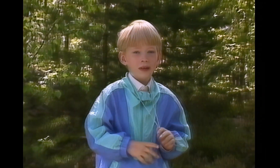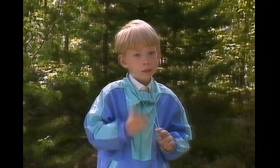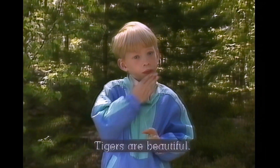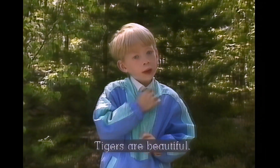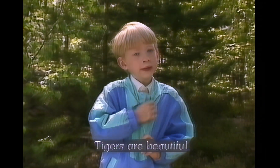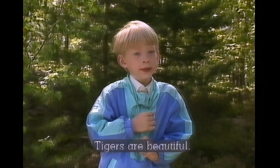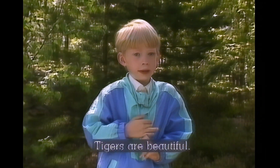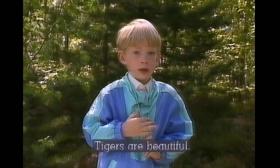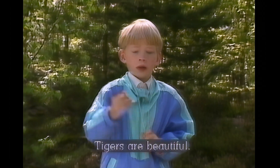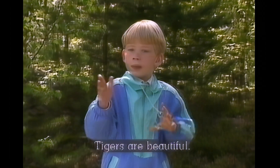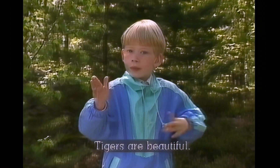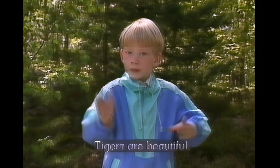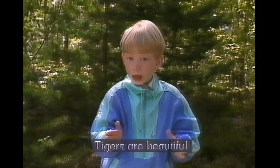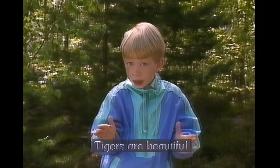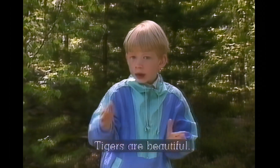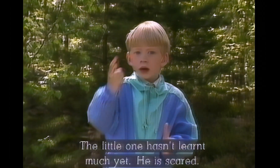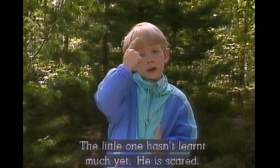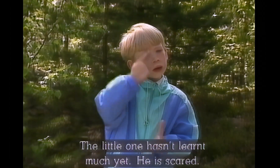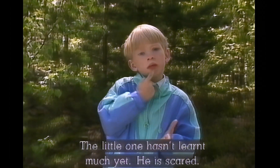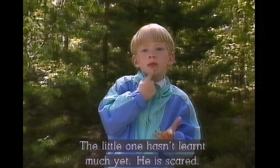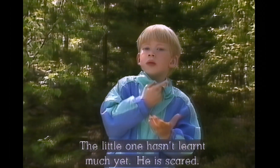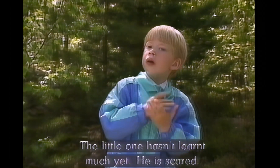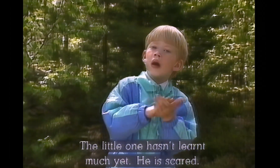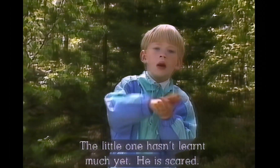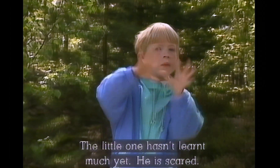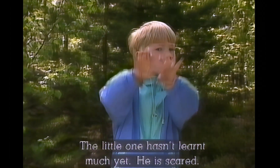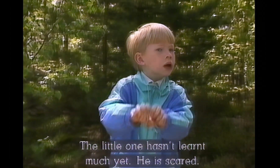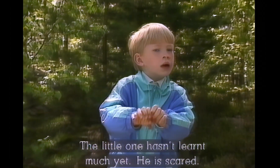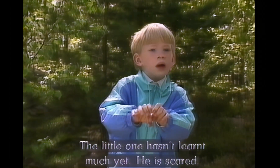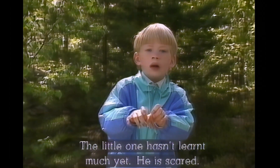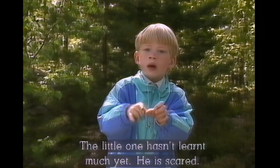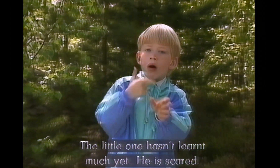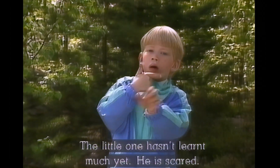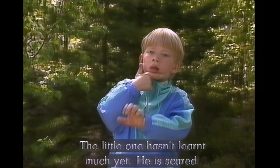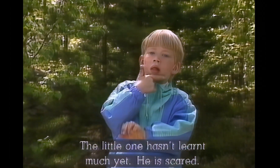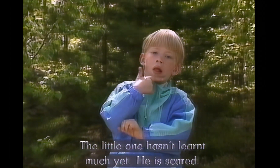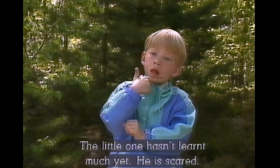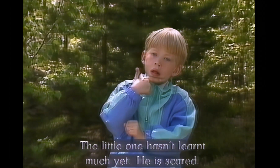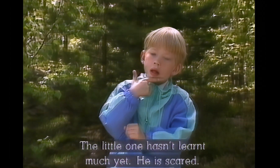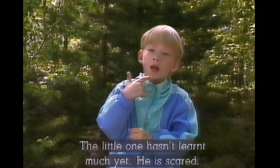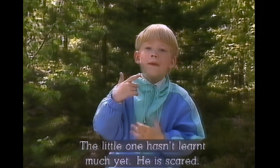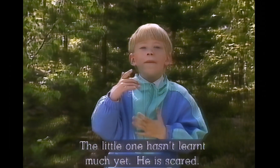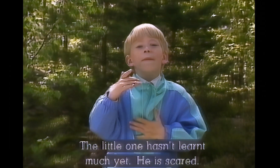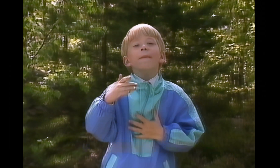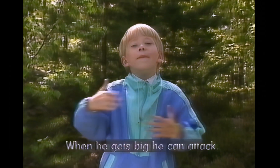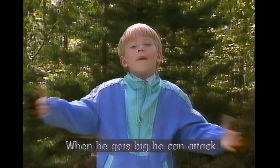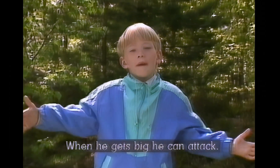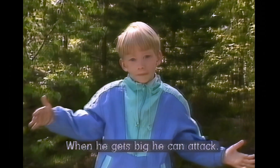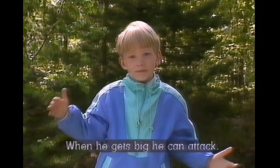Visst är tigrar vackra. Den lilla ungen har inte lärt sig så mycket ännu. Nu var han rädd. Men när han har blivit